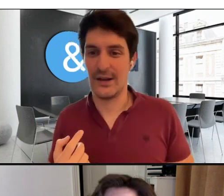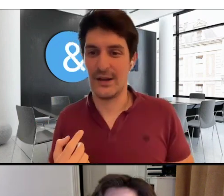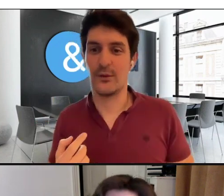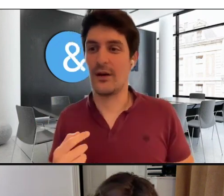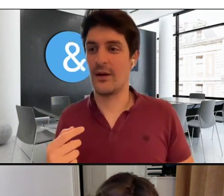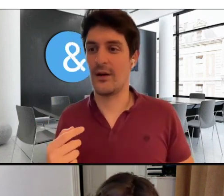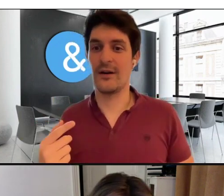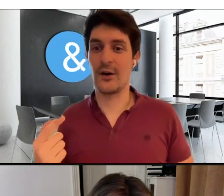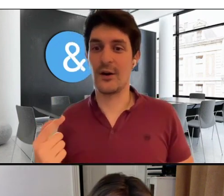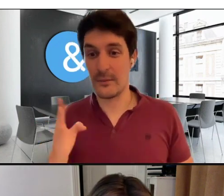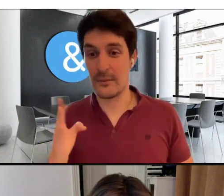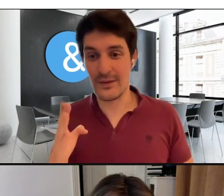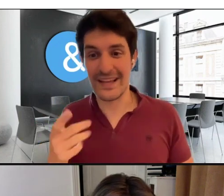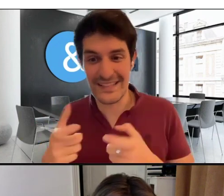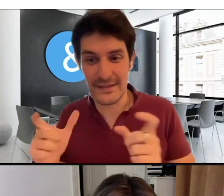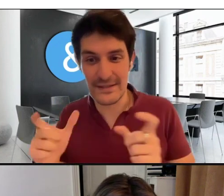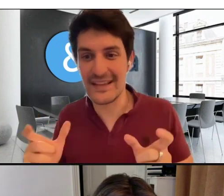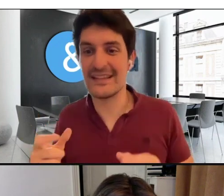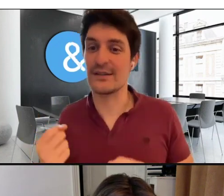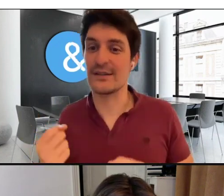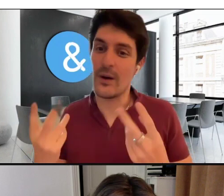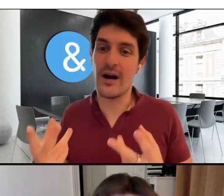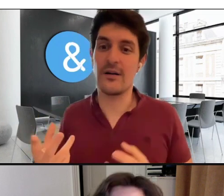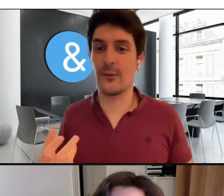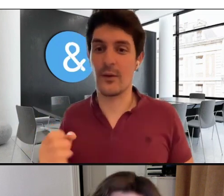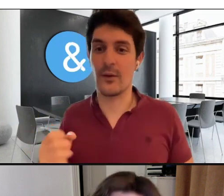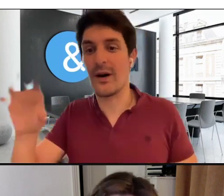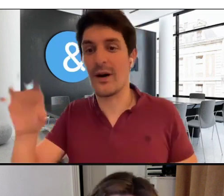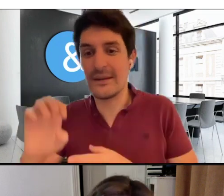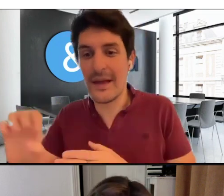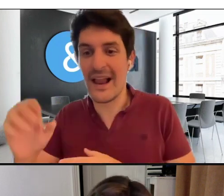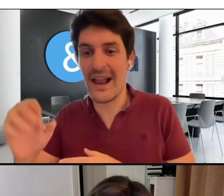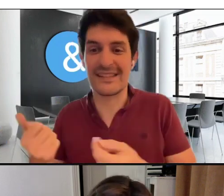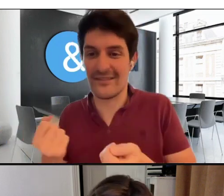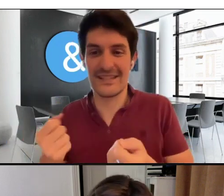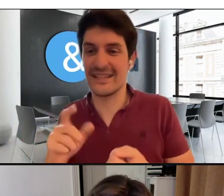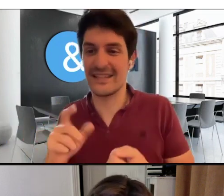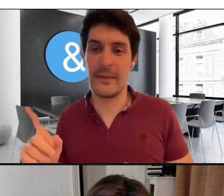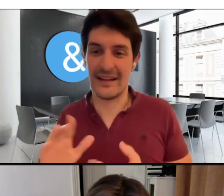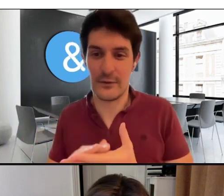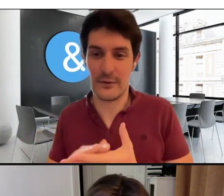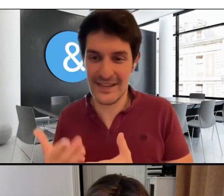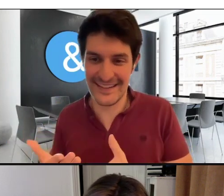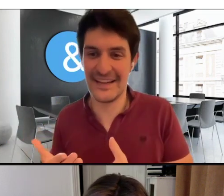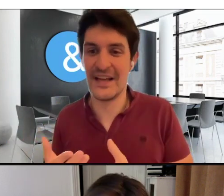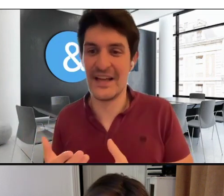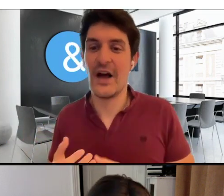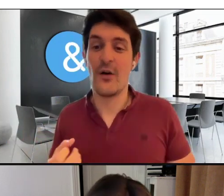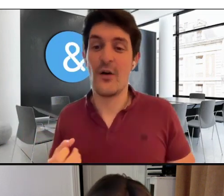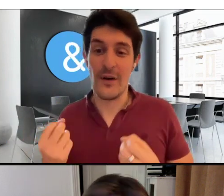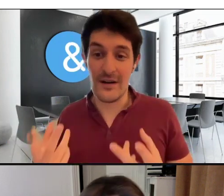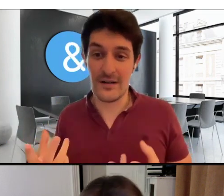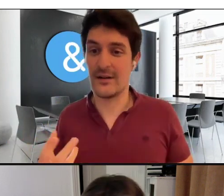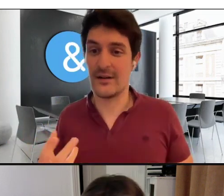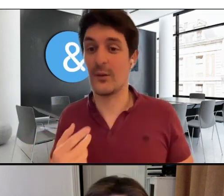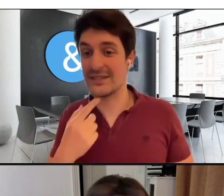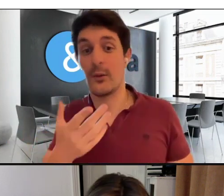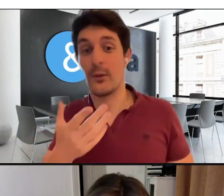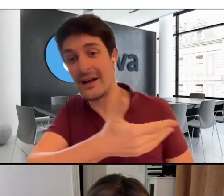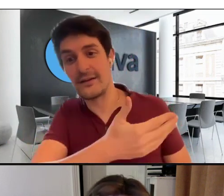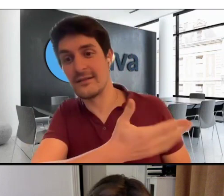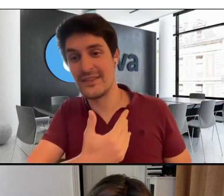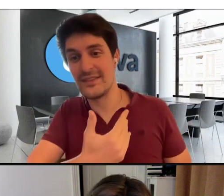donc, quand on a besoin d'accessibilité, c'est soit on envoie un email à un service qui n'est pas traduit, ou alors on dit, bon,